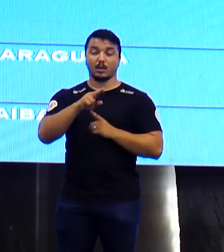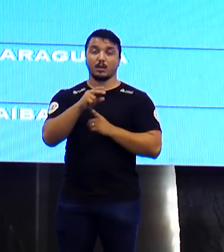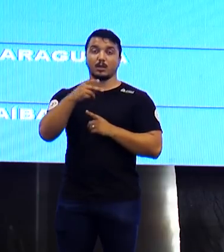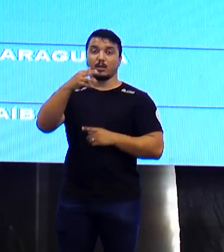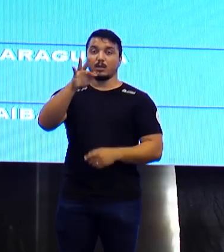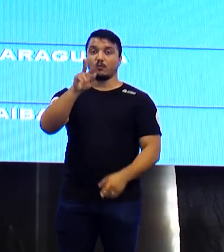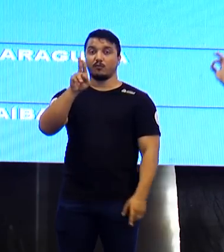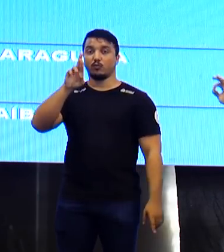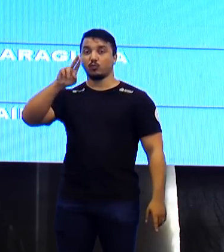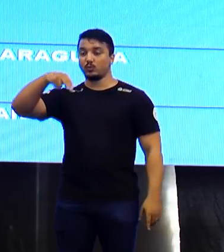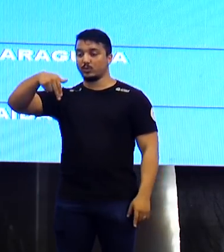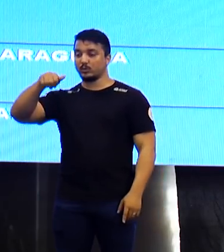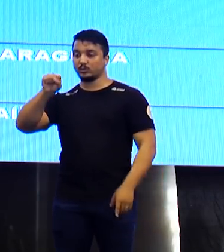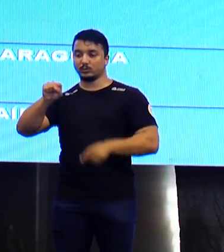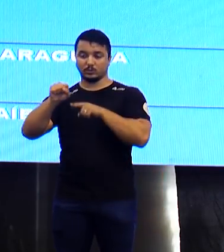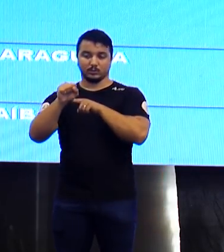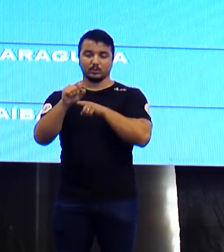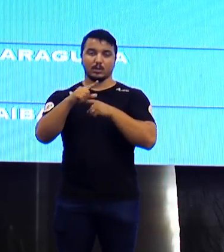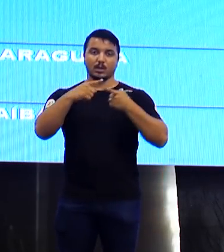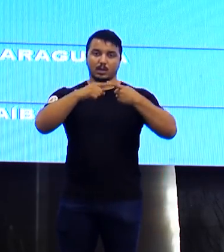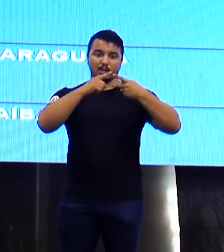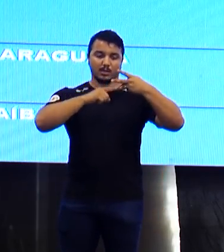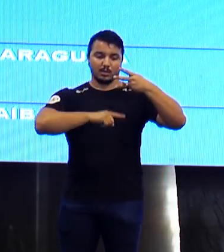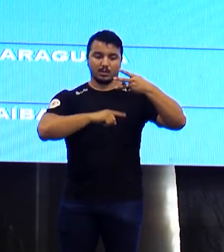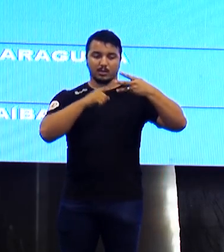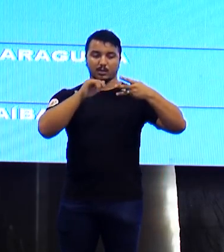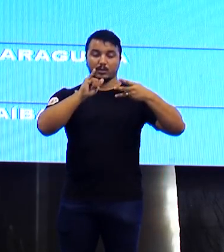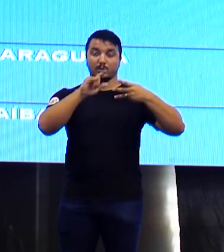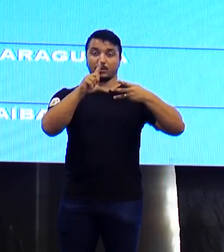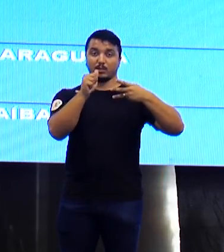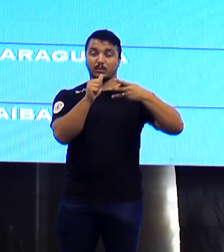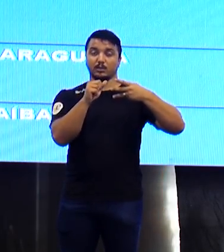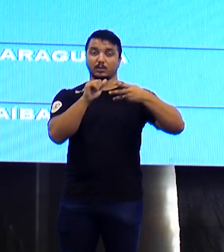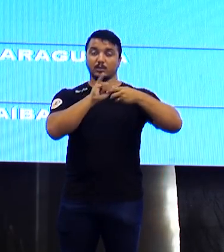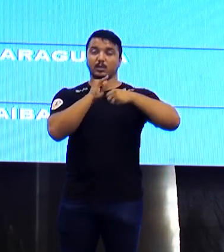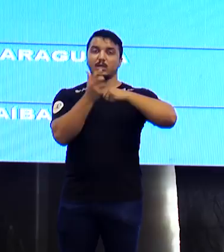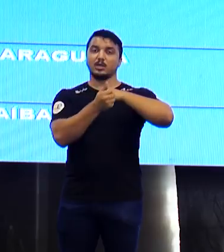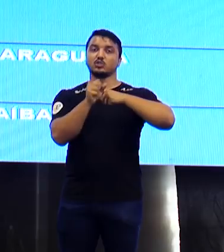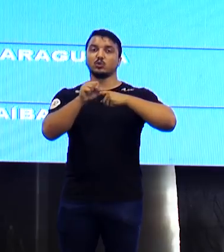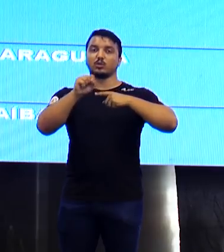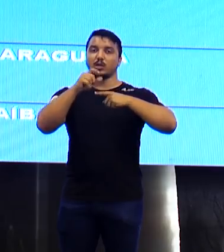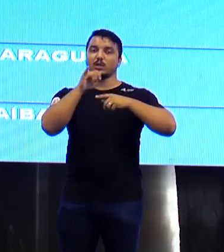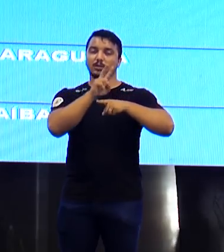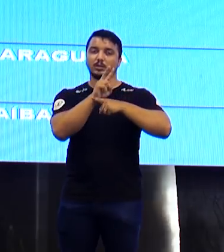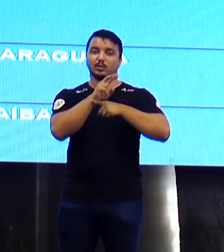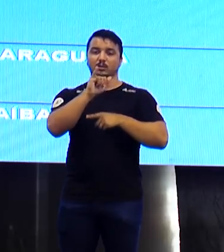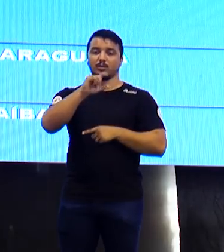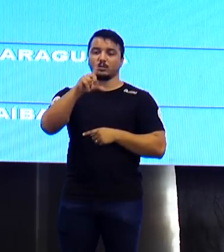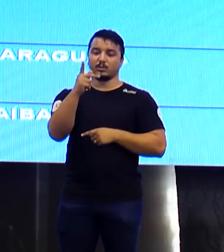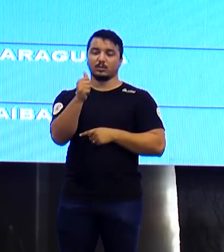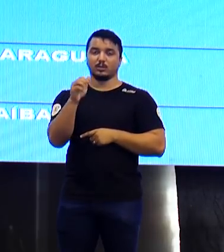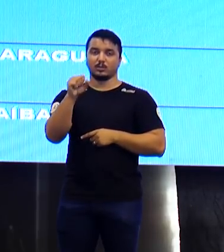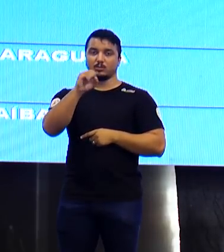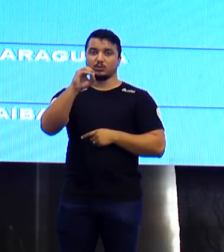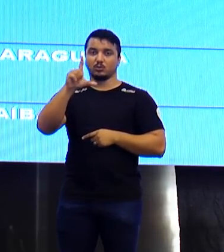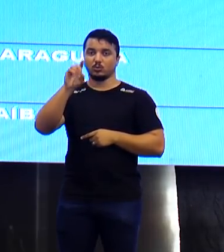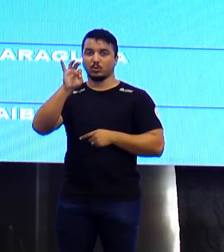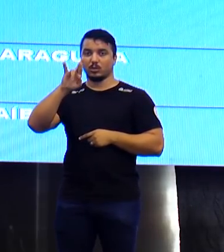Solteira, Jupiá. Furnas, Ilha Solteira e Jupiá formam o grande complexo de